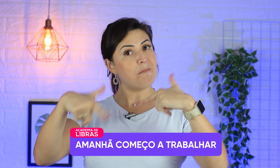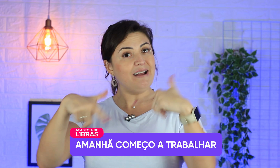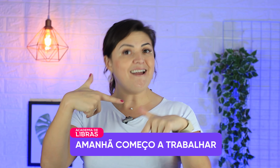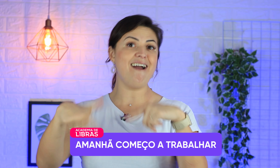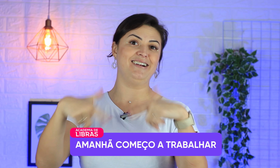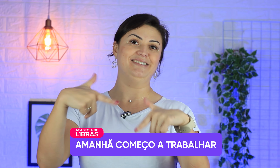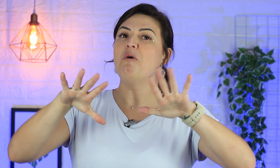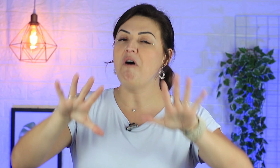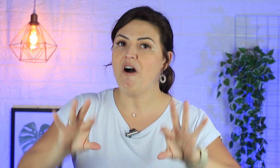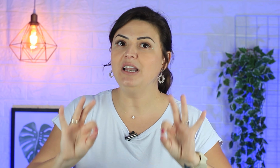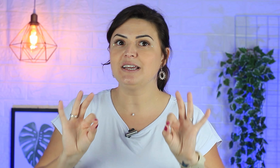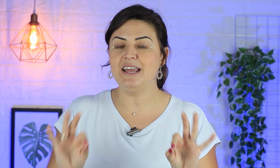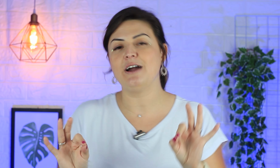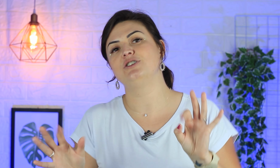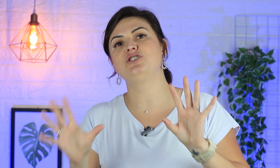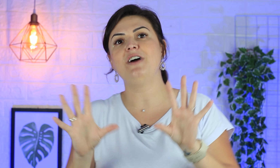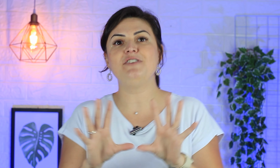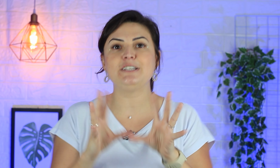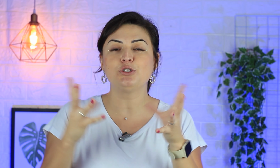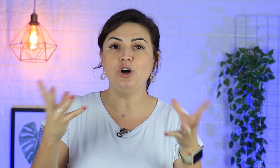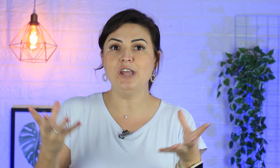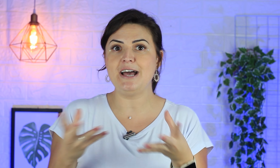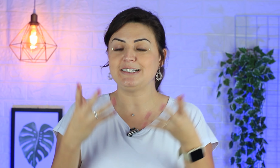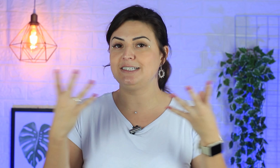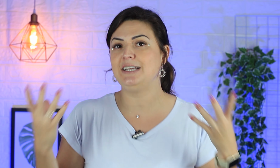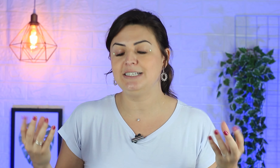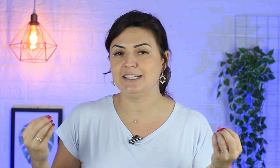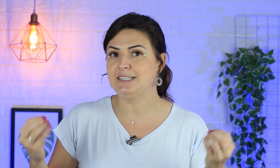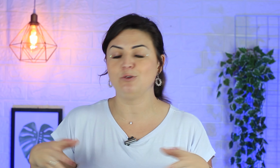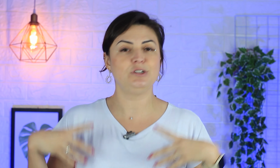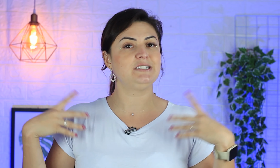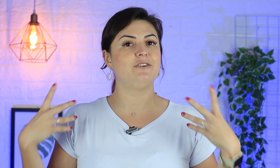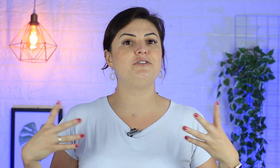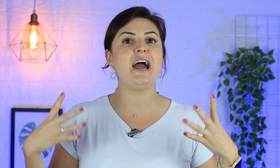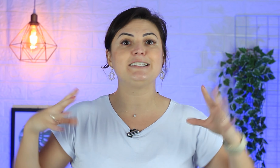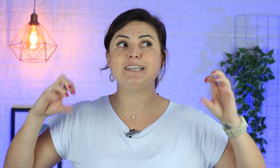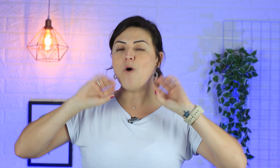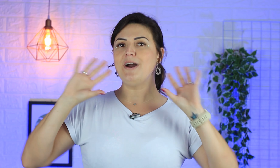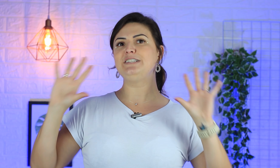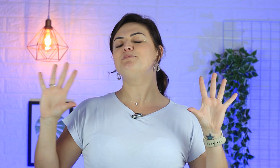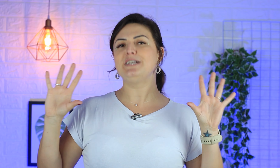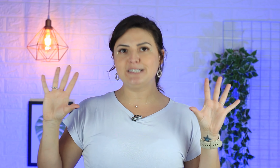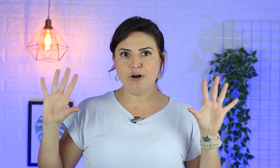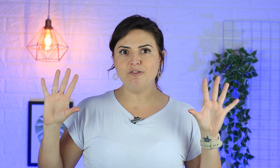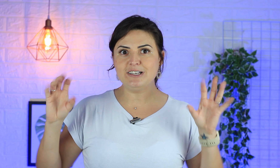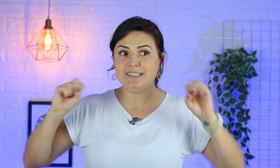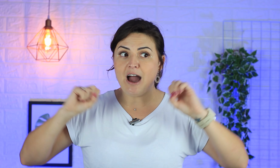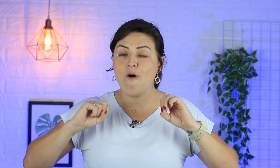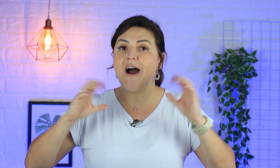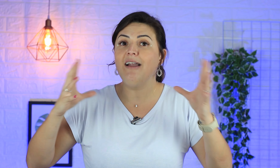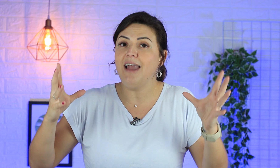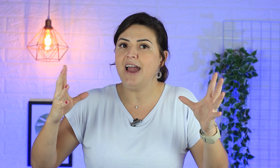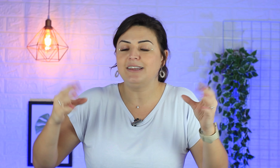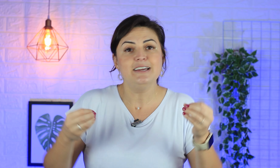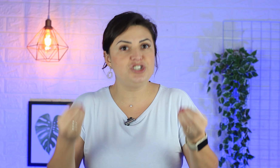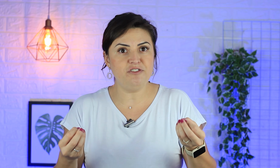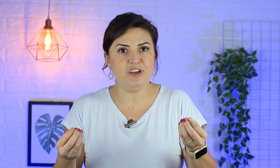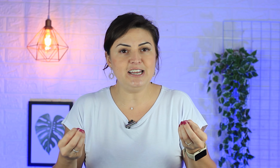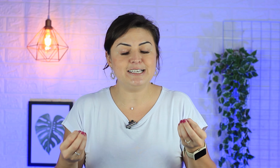trabalhar. Então olha que legal, a gente vai fazer toda essa sinalização, toda essa frase, com a expressão facial alegre, de feliz.